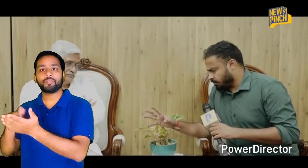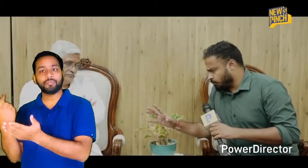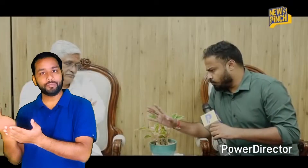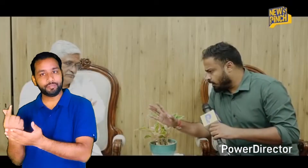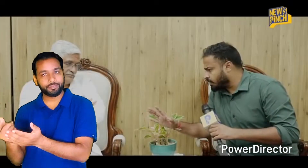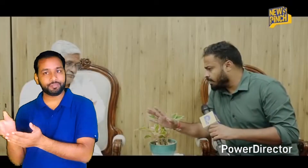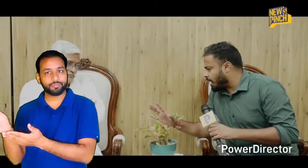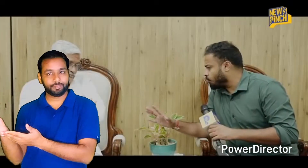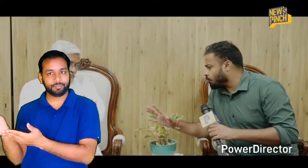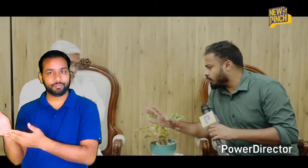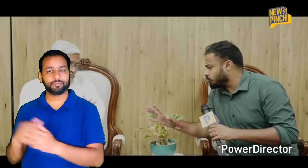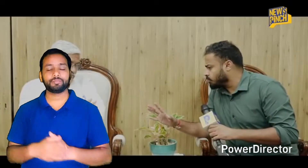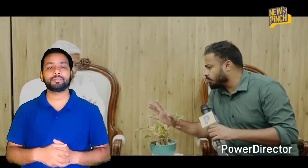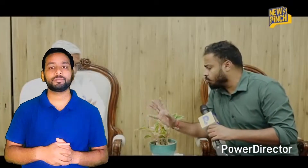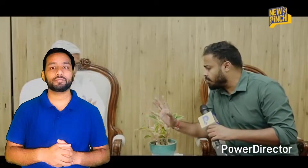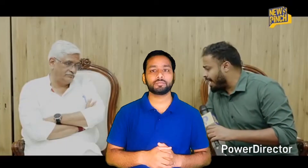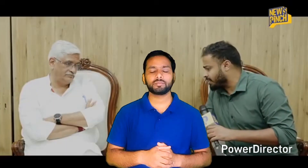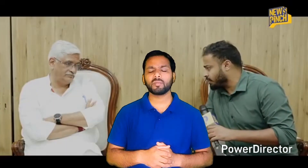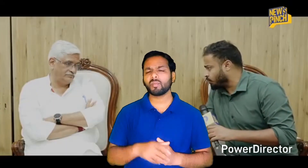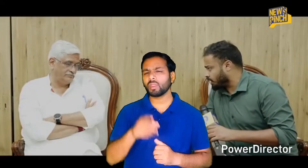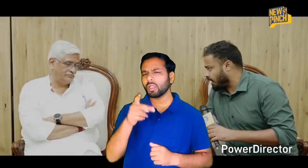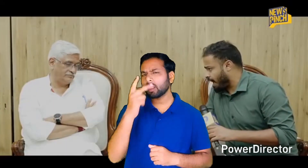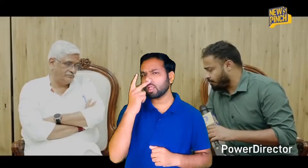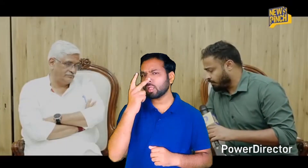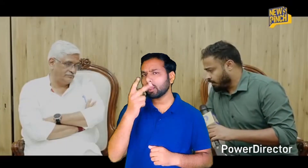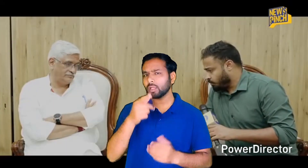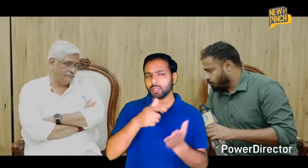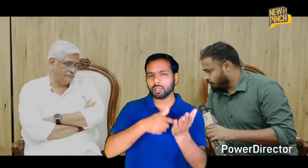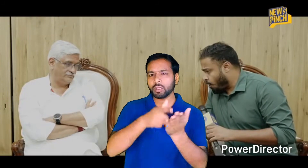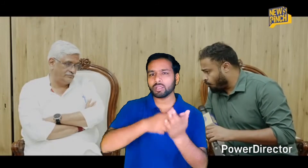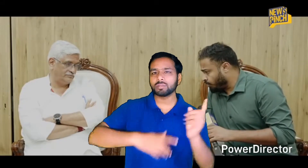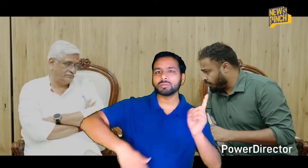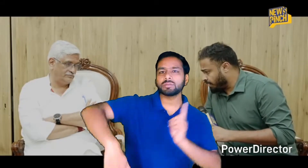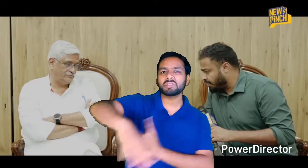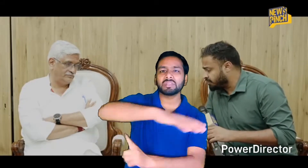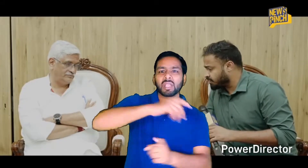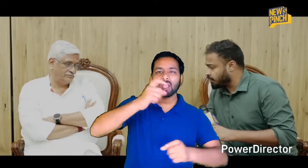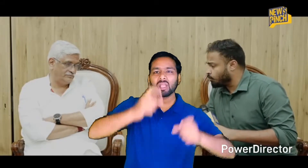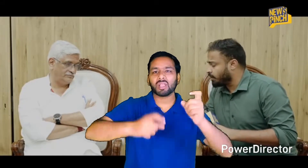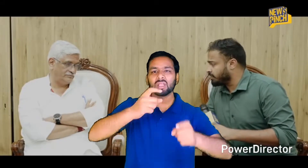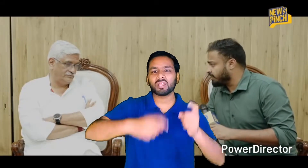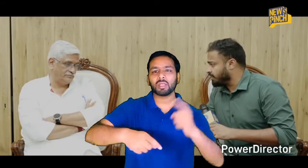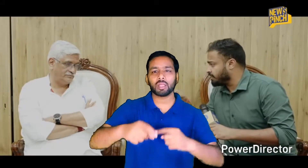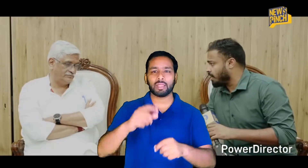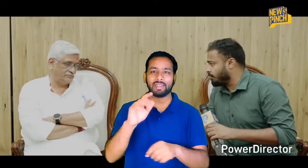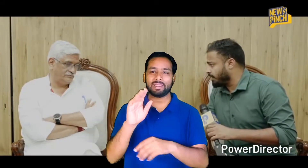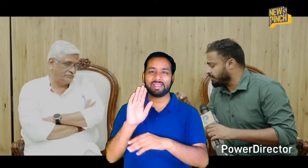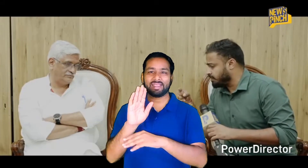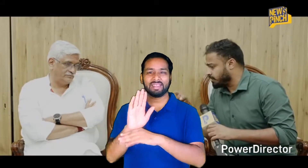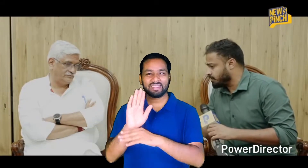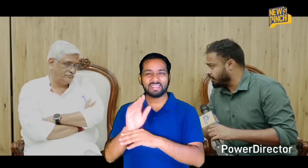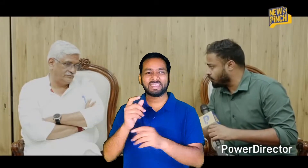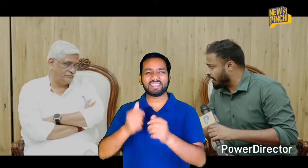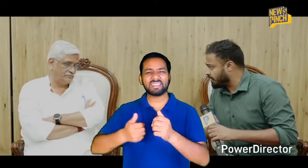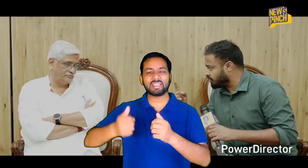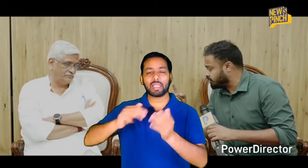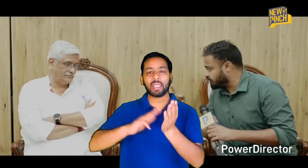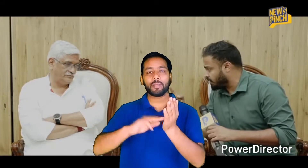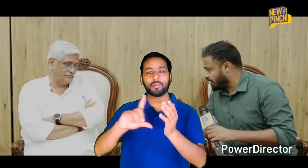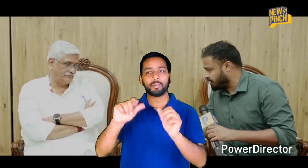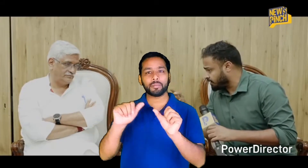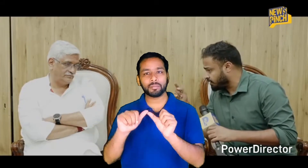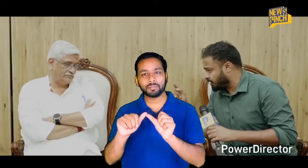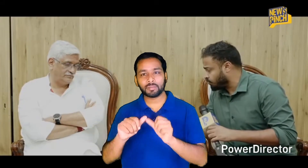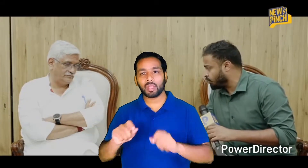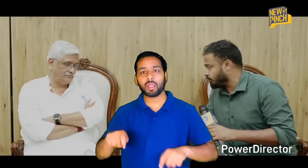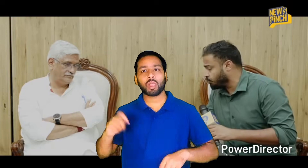बताना चाहता हूँ कि उधर के इलाकों का जो जीवन है वो नारकी हो रखा है। आप उन गाँव में रह नहीं सकते। लोग कहते हैं कि नेता हमारे यहाँ से निकलते हैं और गाड़ी के शीशे